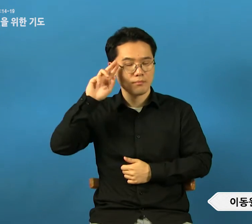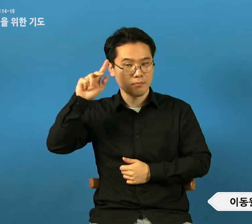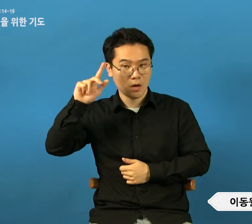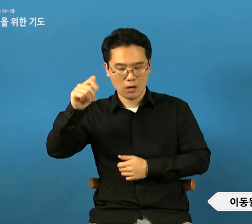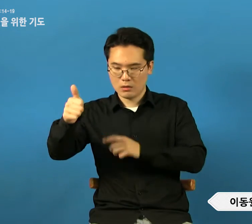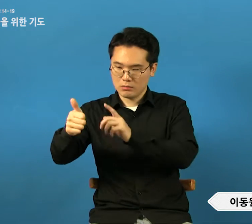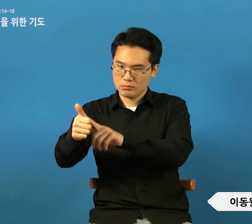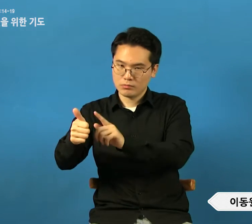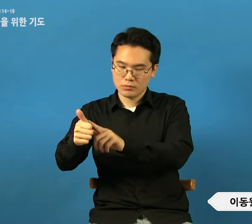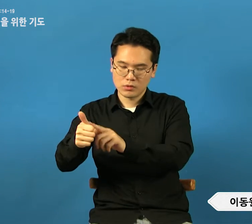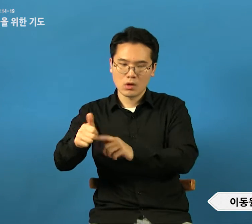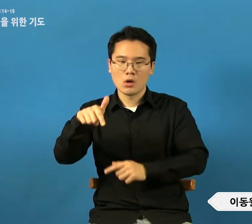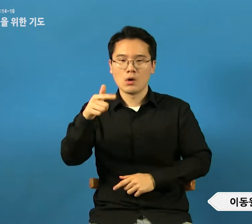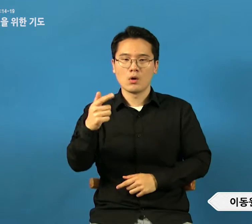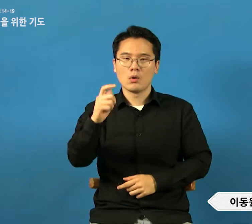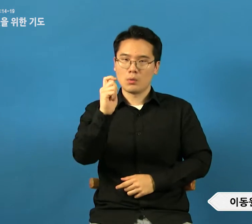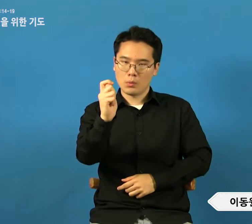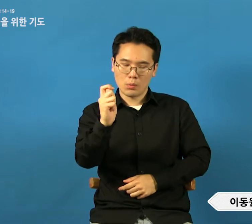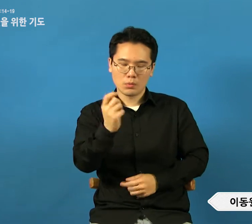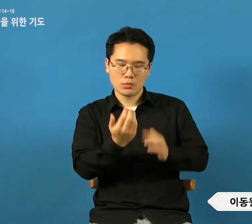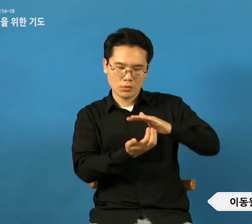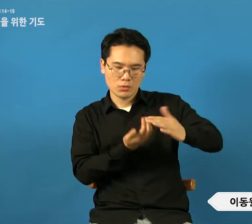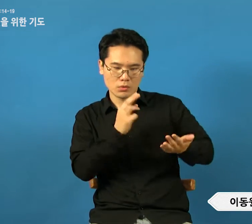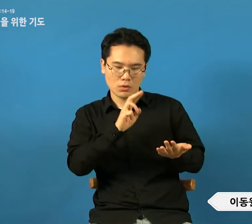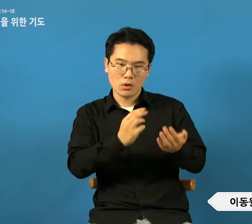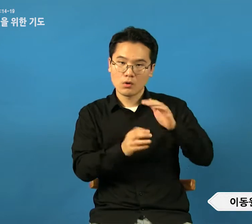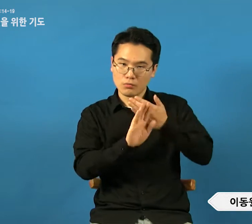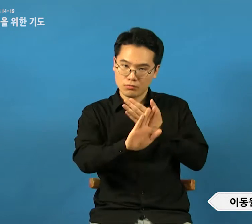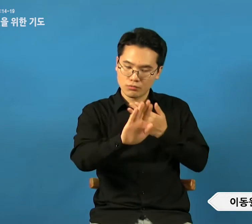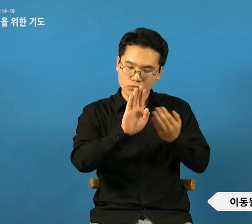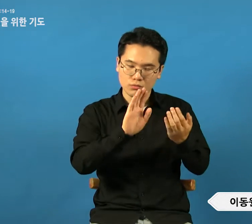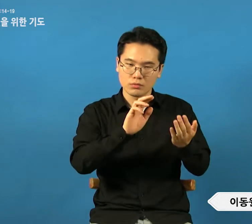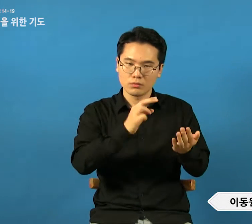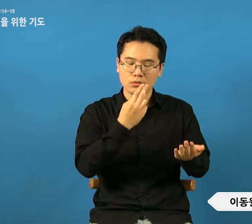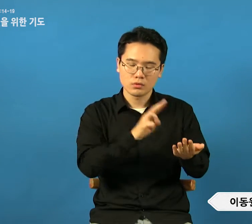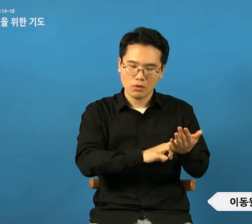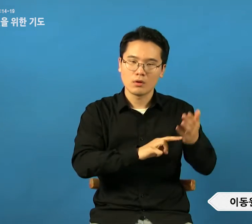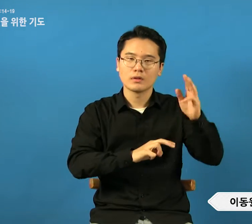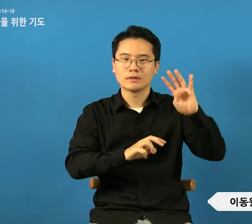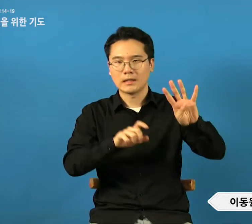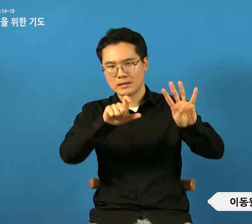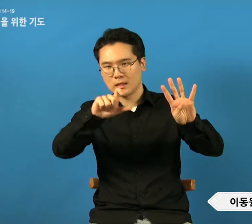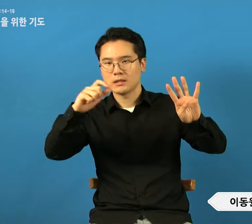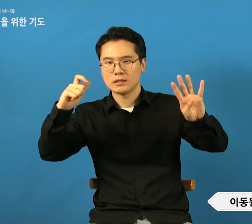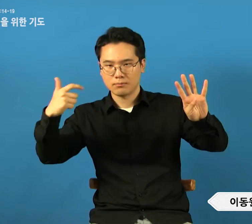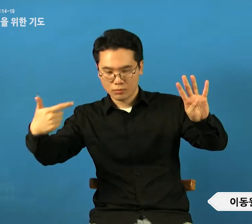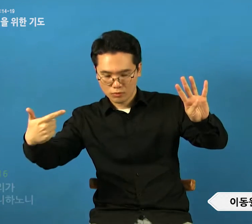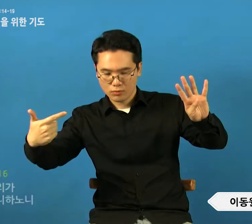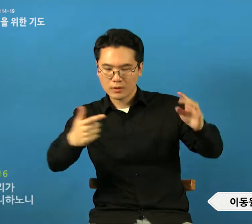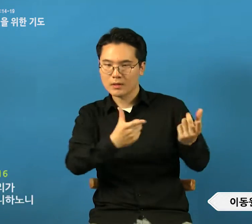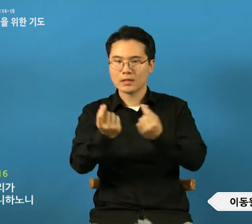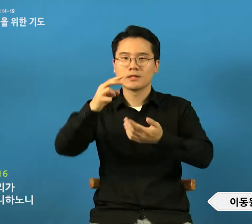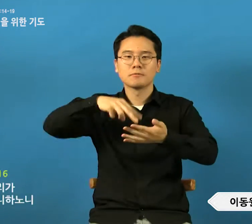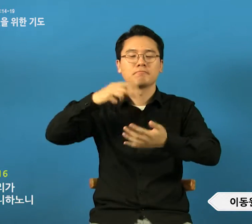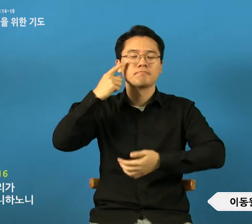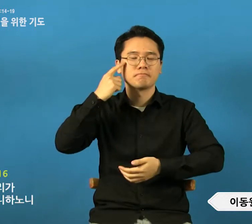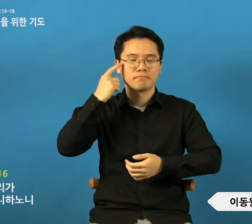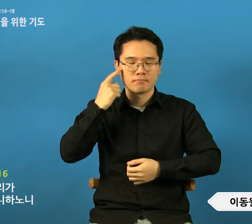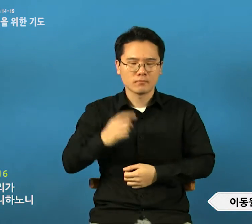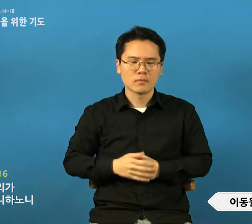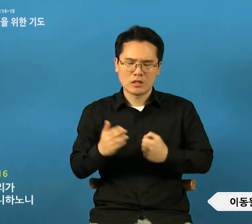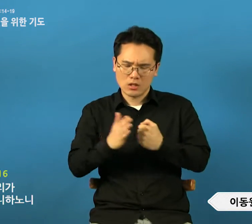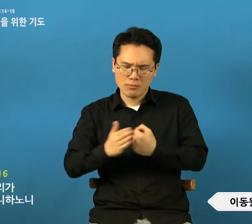4장 16절에서 이렇게 고백합니다. 같이 한번 읽겠습니다. 시작. 그러므로 우리가